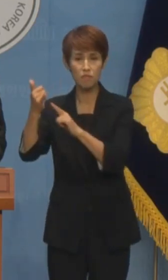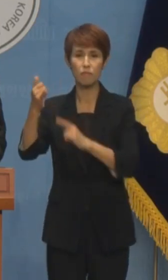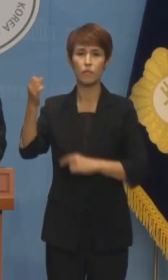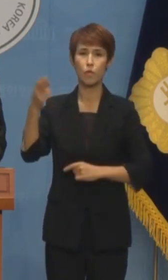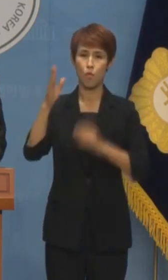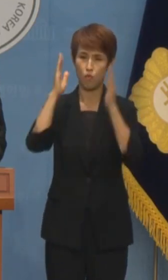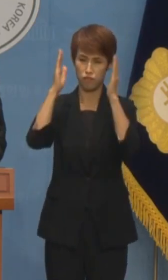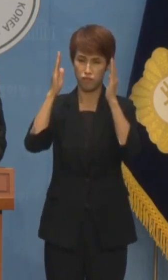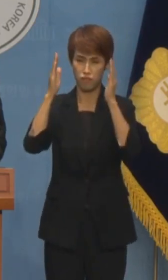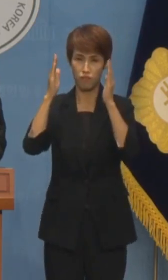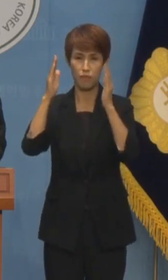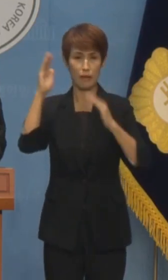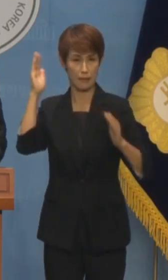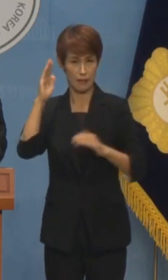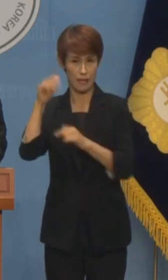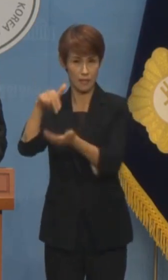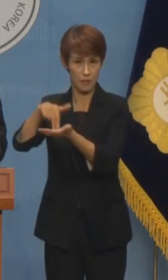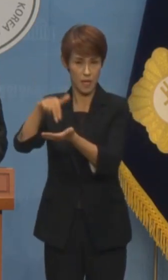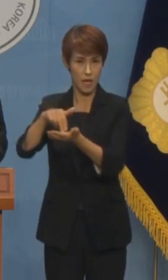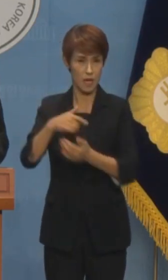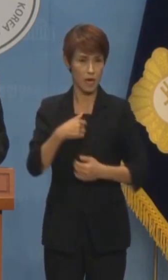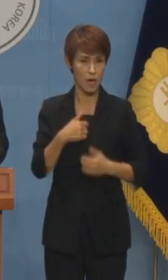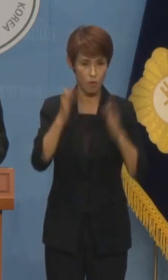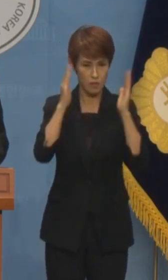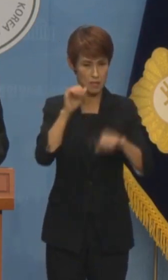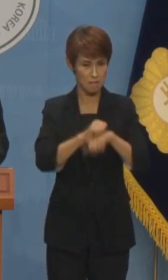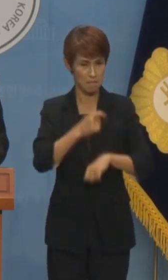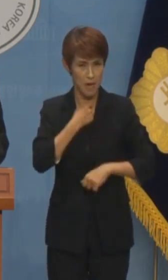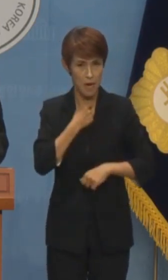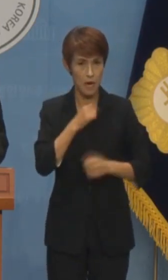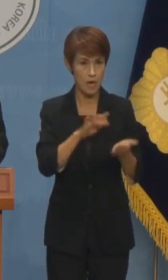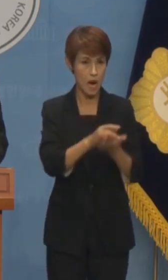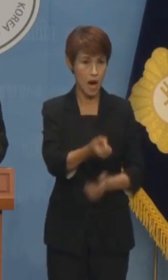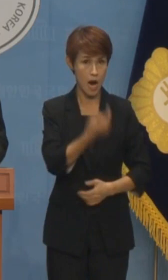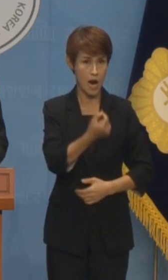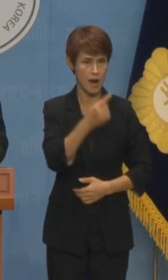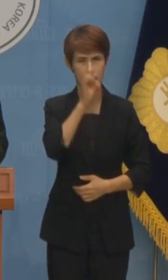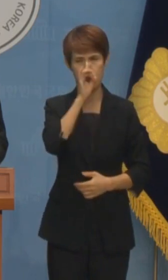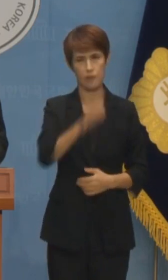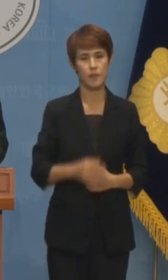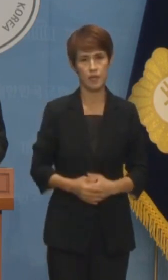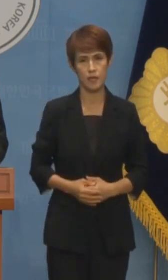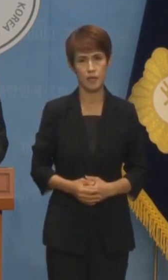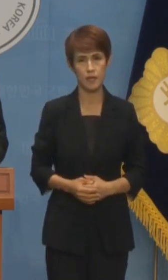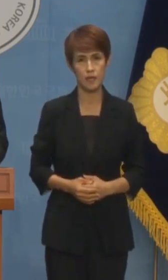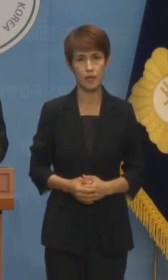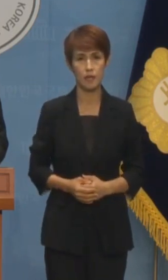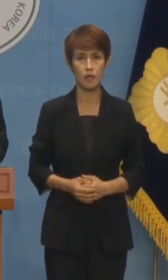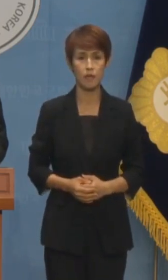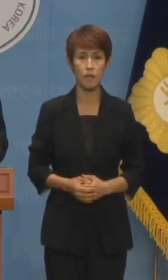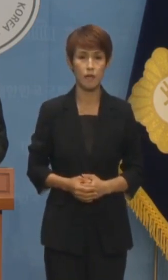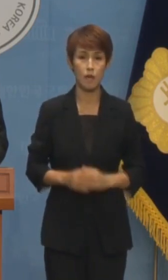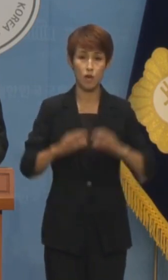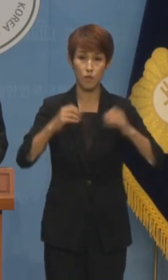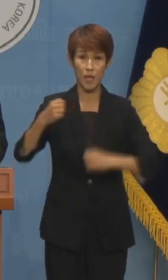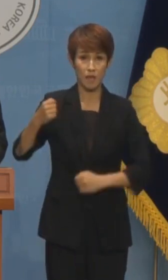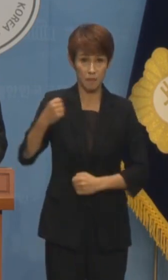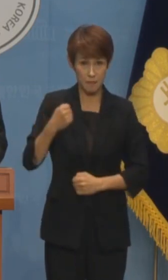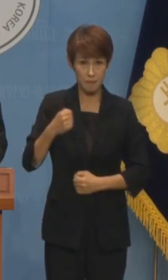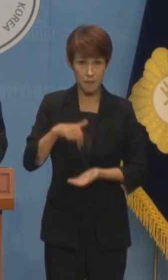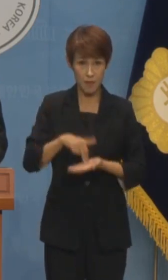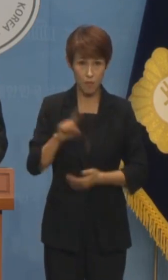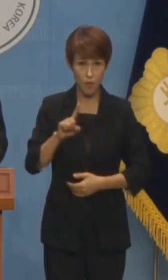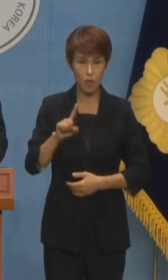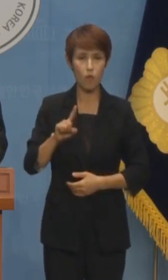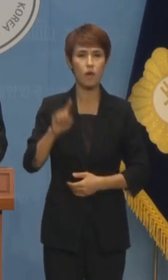불안 심리로 인해 오남용돼서는 절대 안 됩니다. 국민 여러분, 국민의힘은 미래 세대